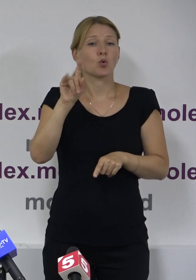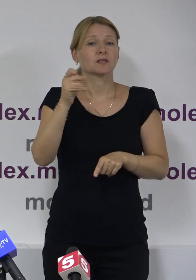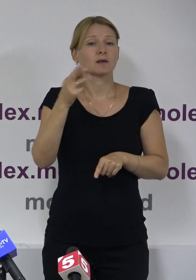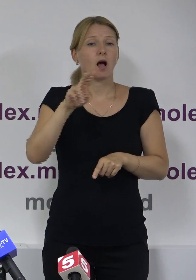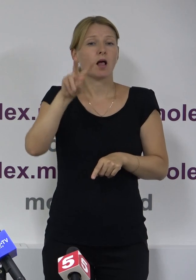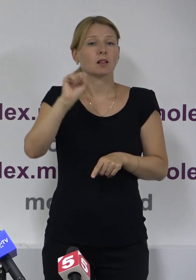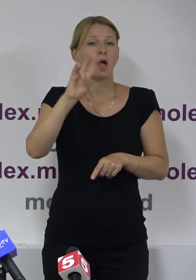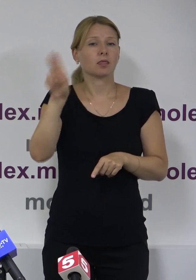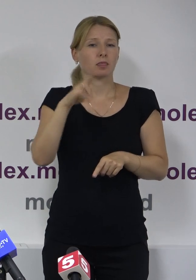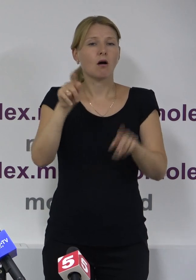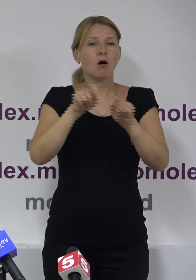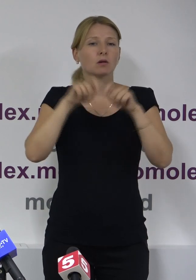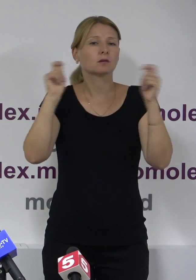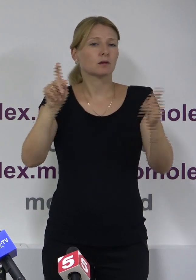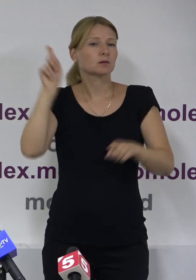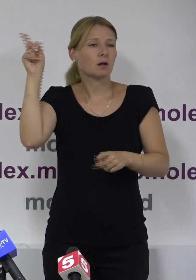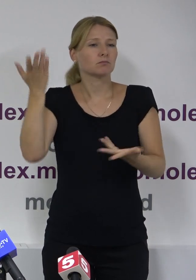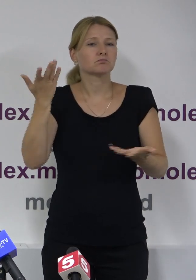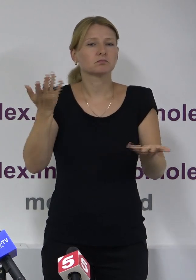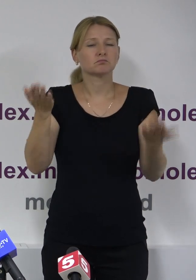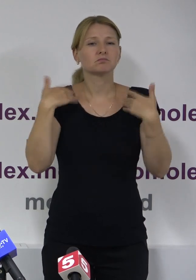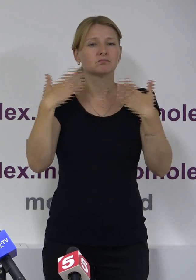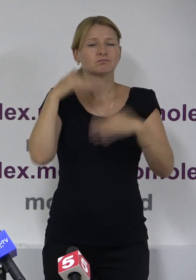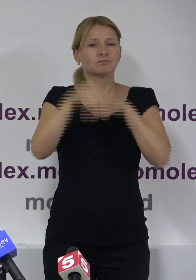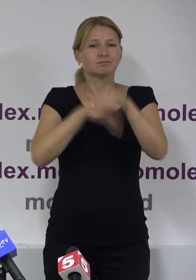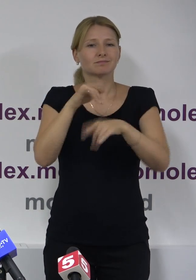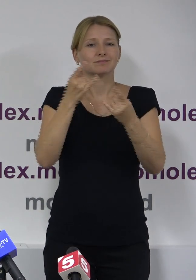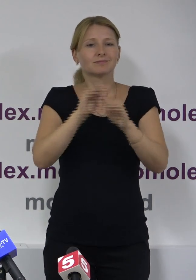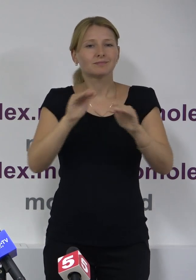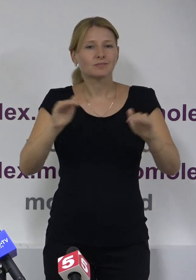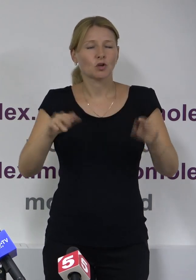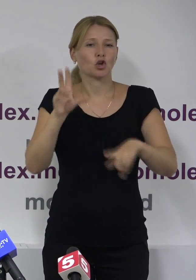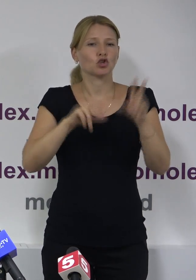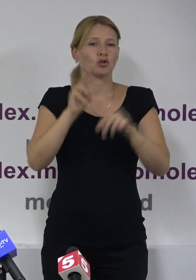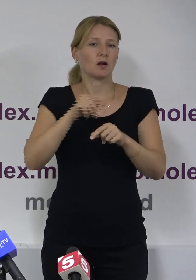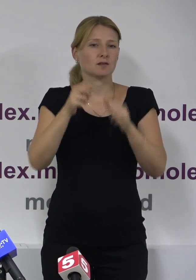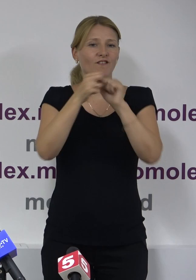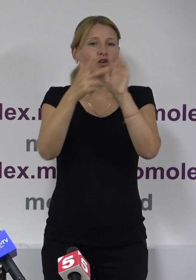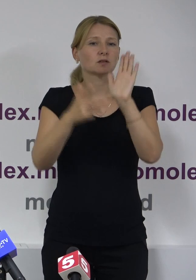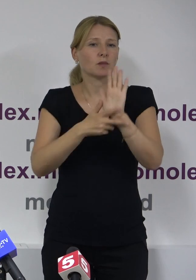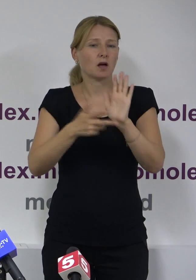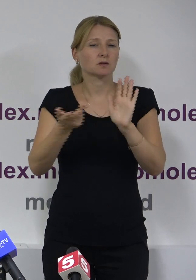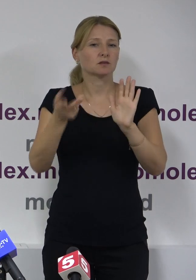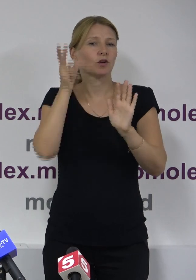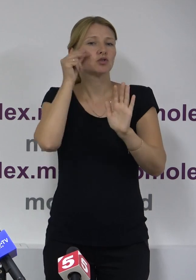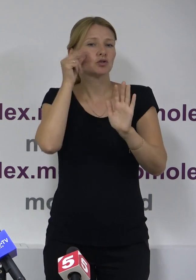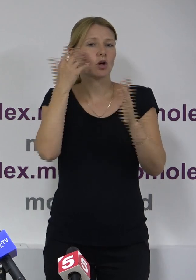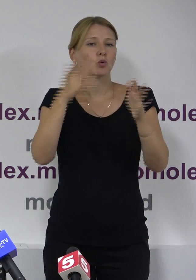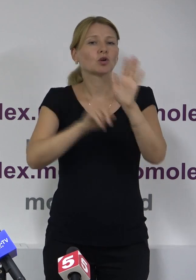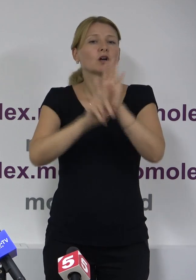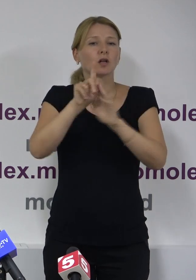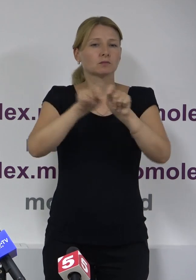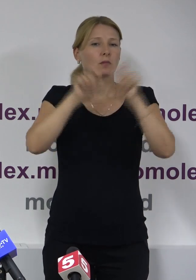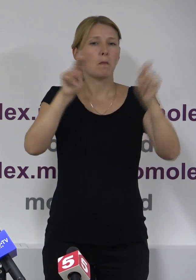avut loc, sau pe 18 a avut loc lansarea publică sau deschiderea acestui parc